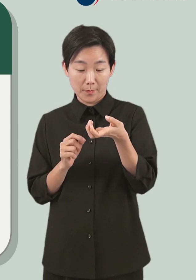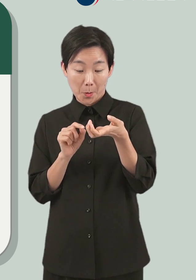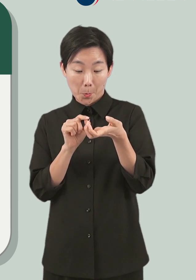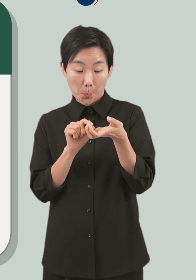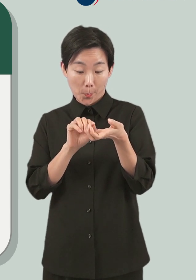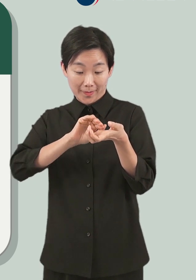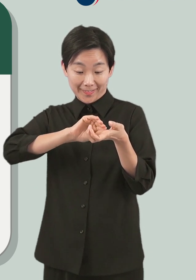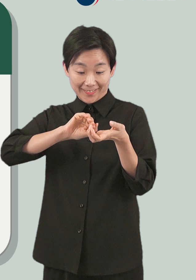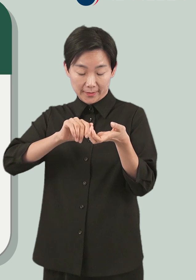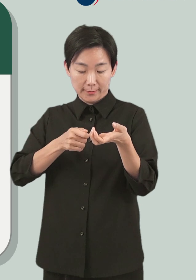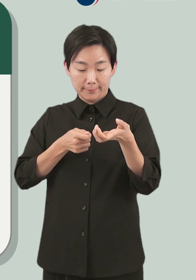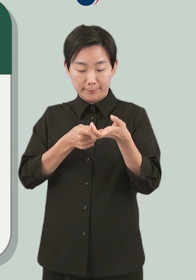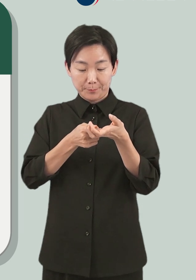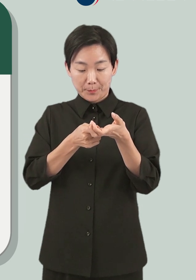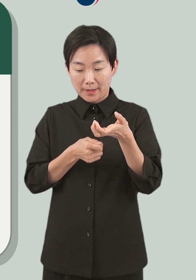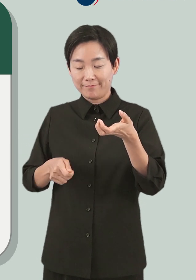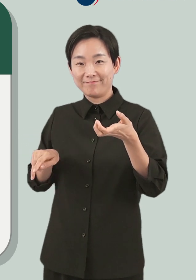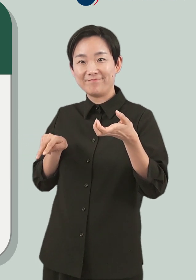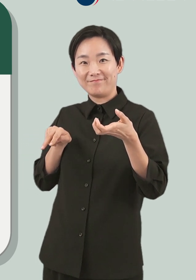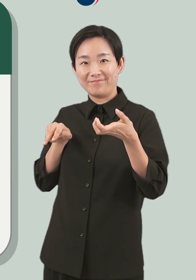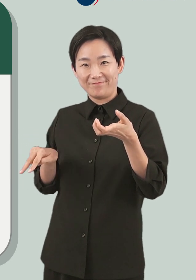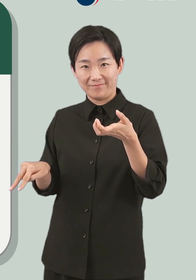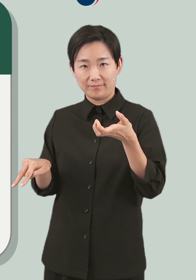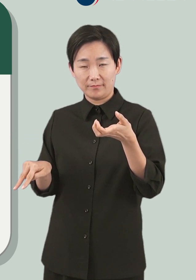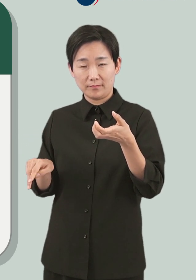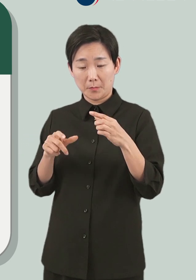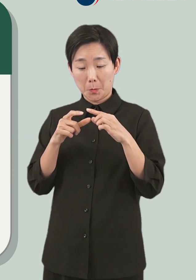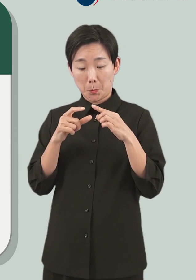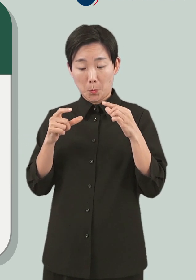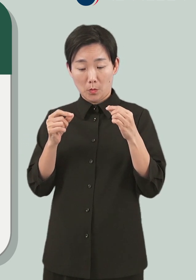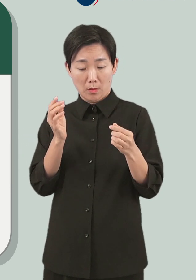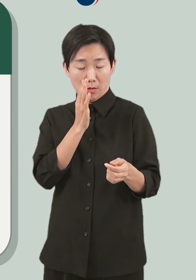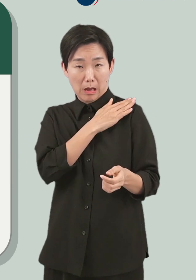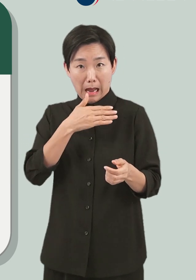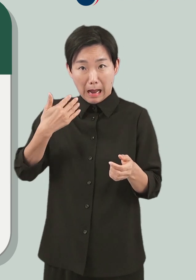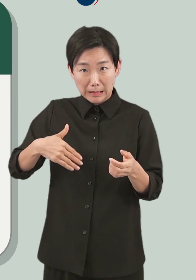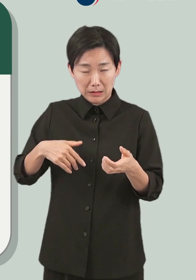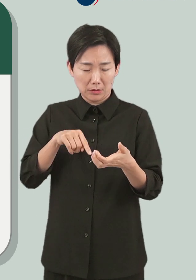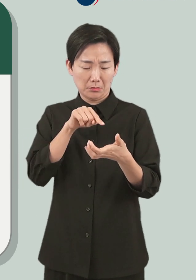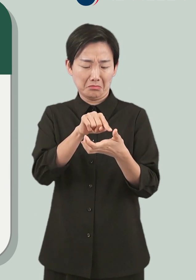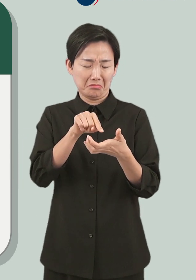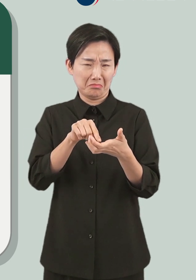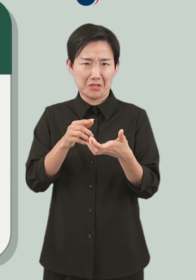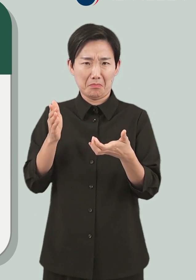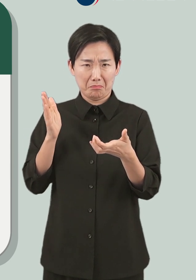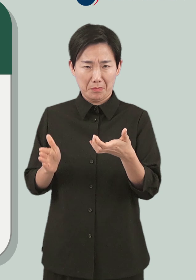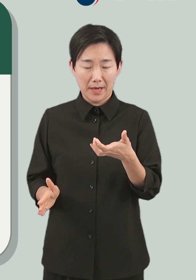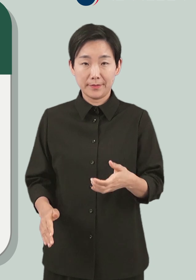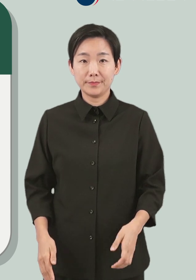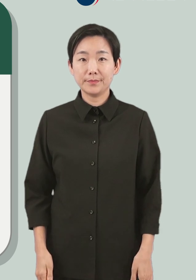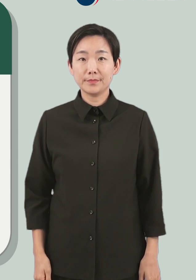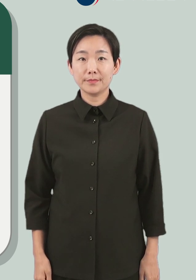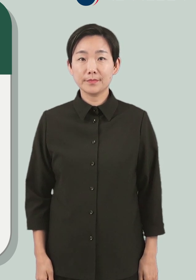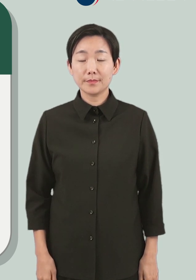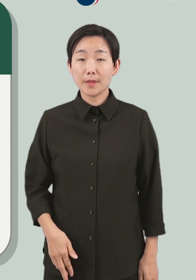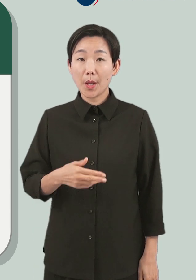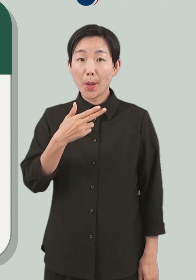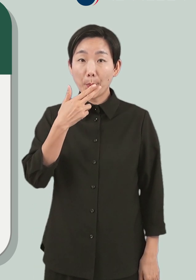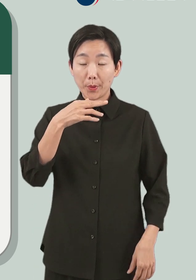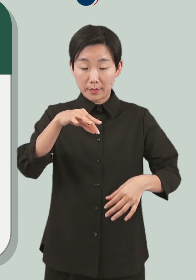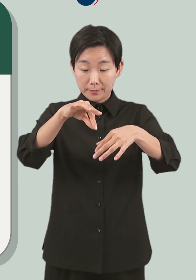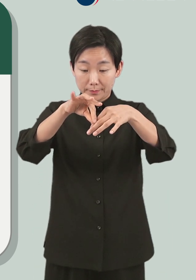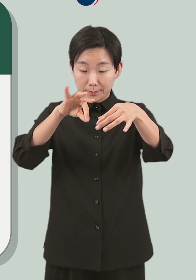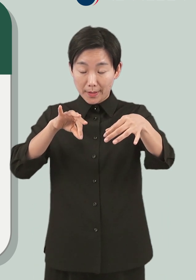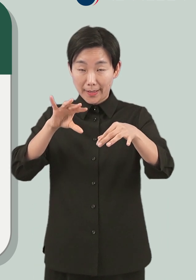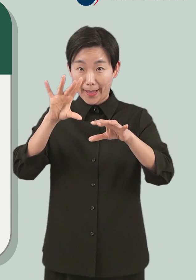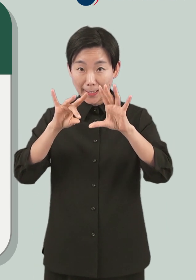본체 바닥 오른쪽 구멍에 꽂아 연결합니다. 이때 패드를 피부에 착용할 때까지 장치를 켜지 않아야 합니다.